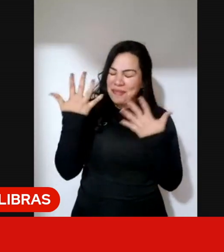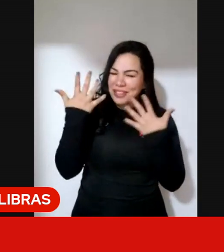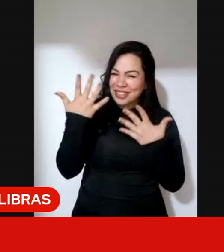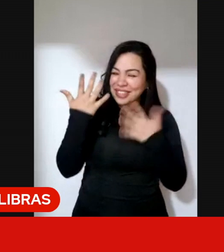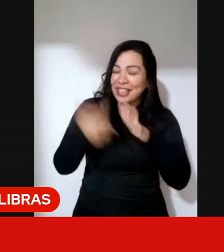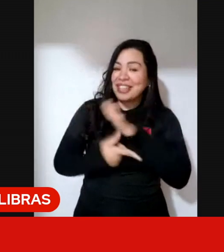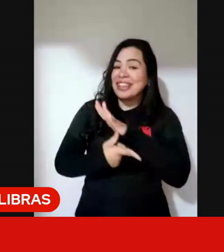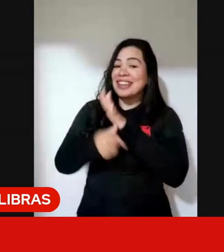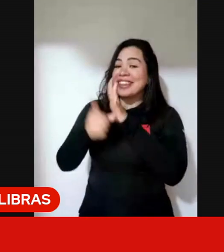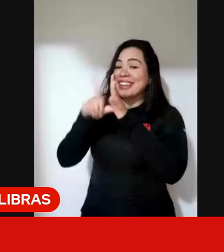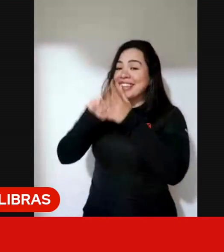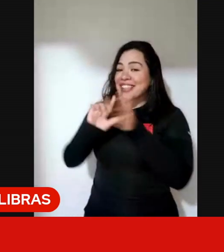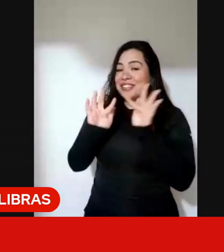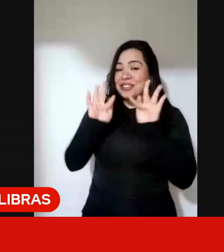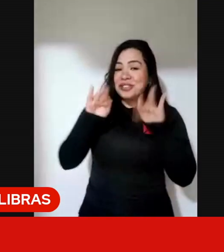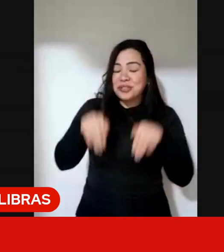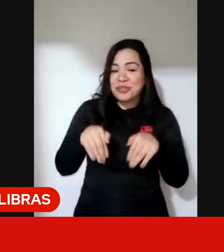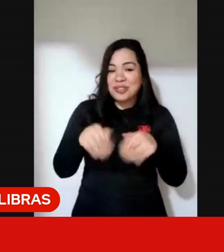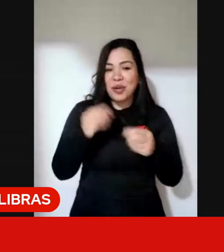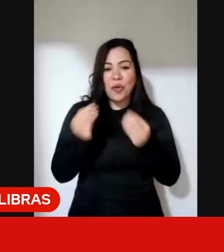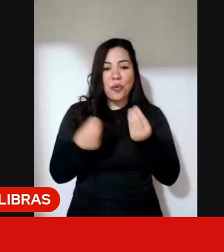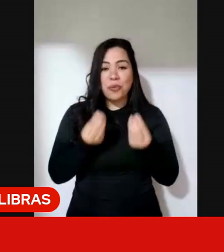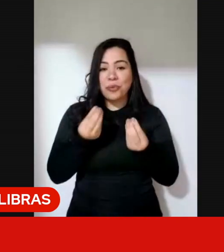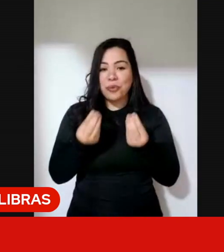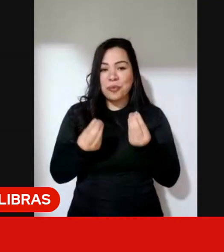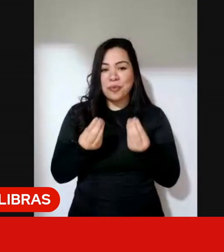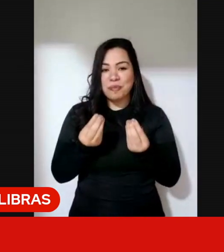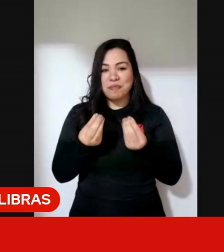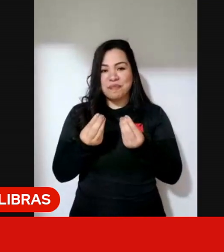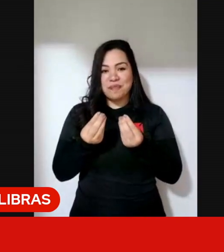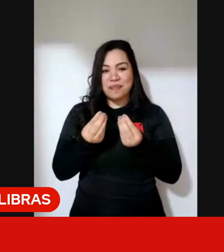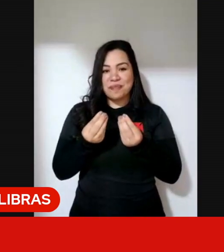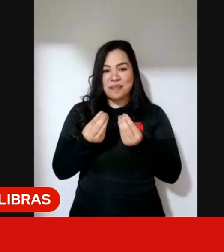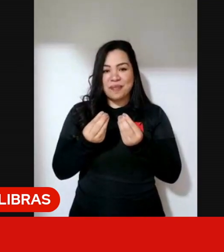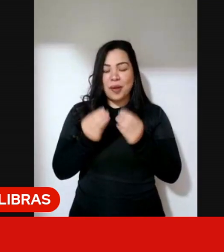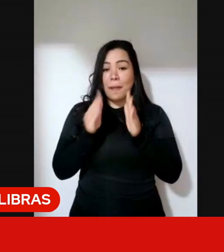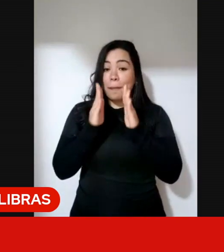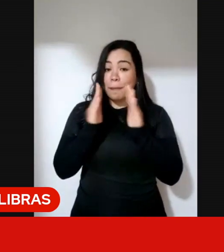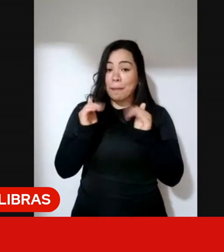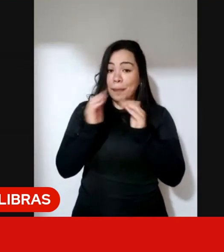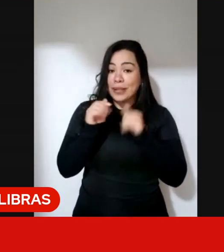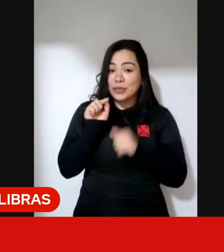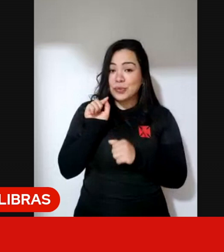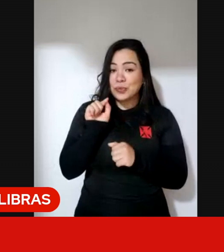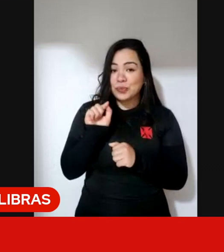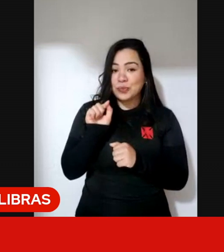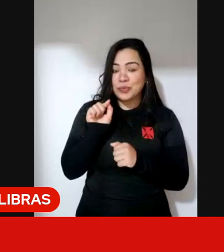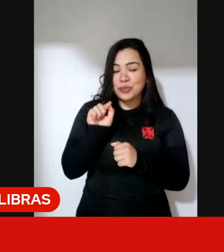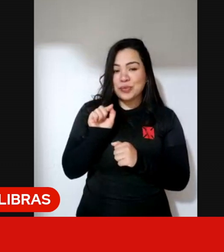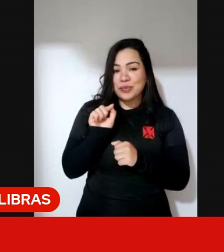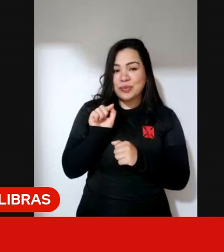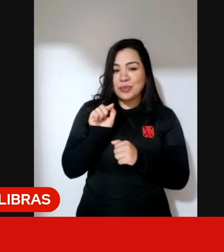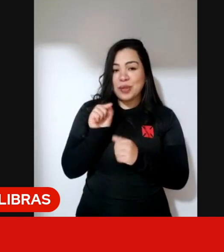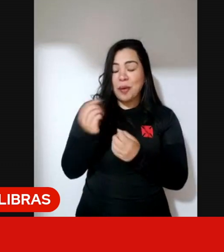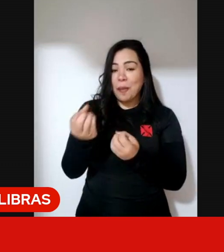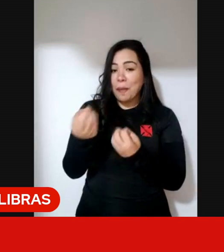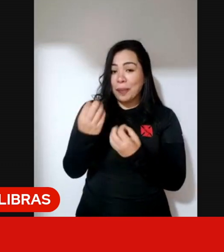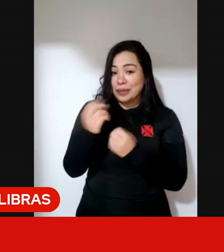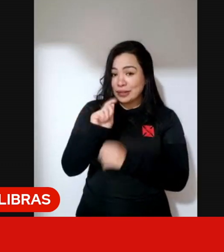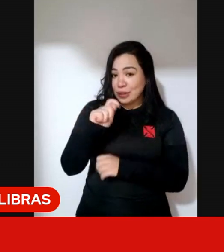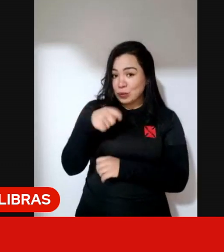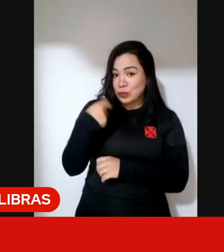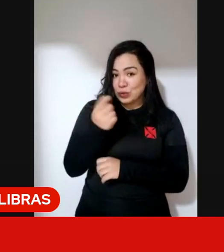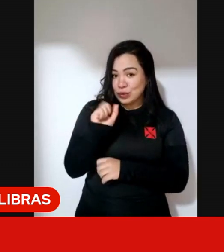da gente encerrar, eu queria te pedir para você me ensinar um sinal.